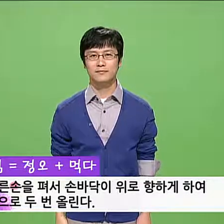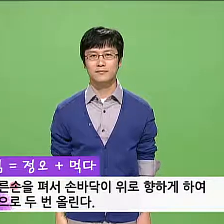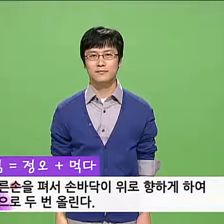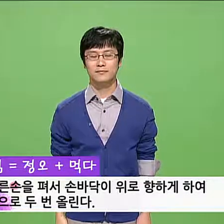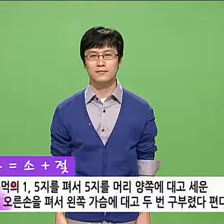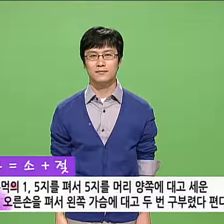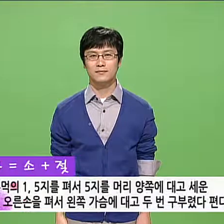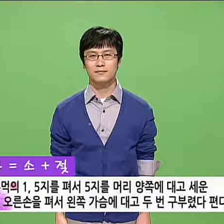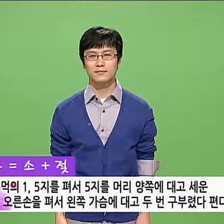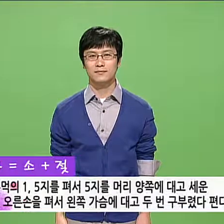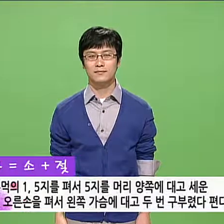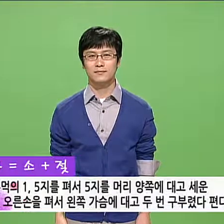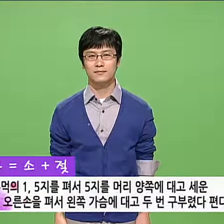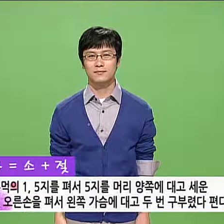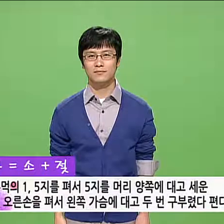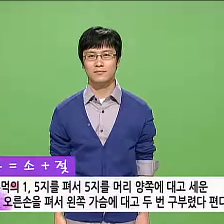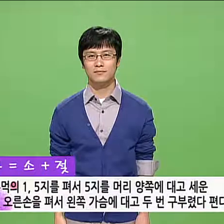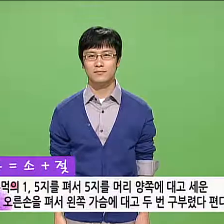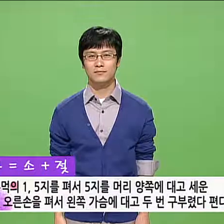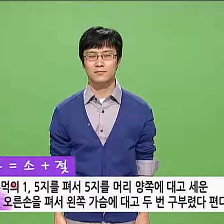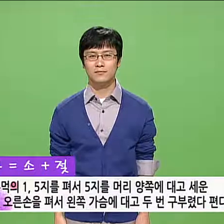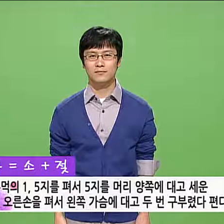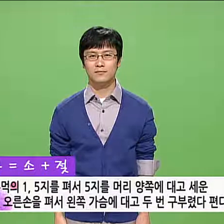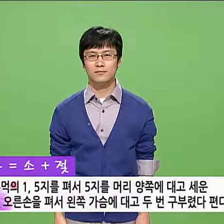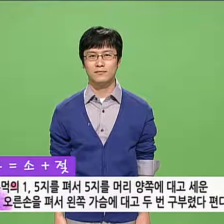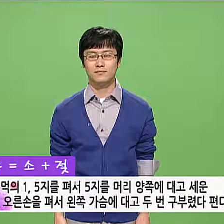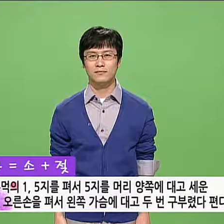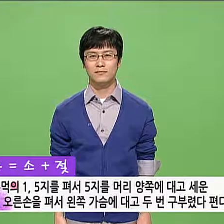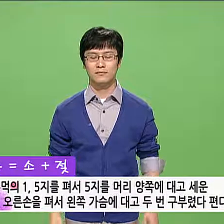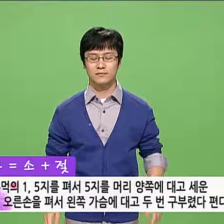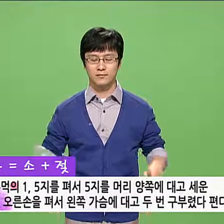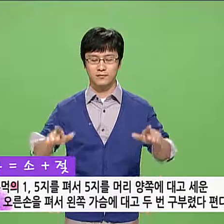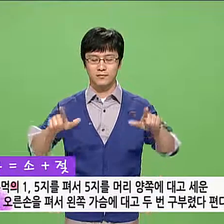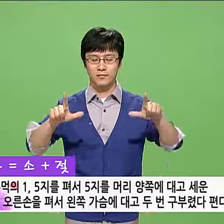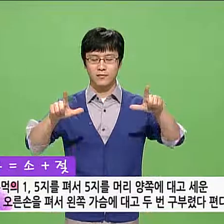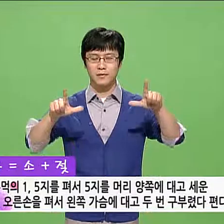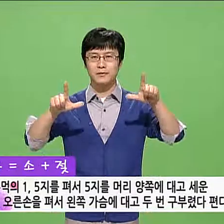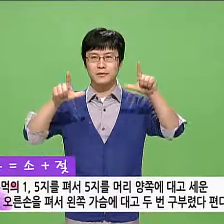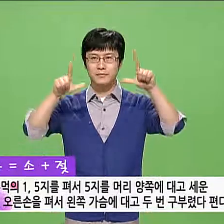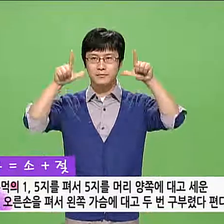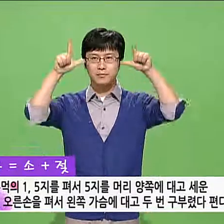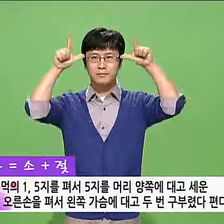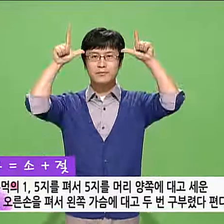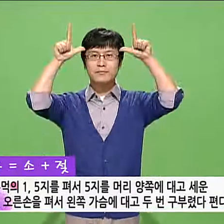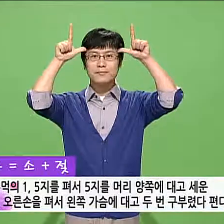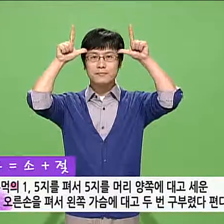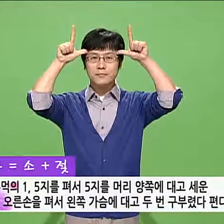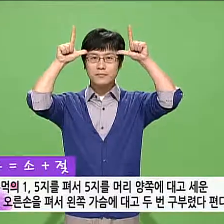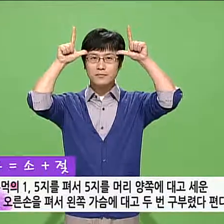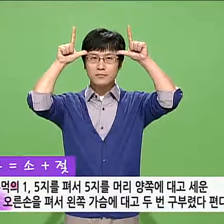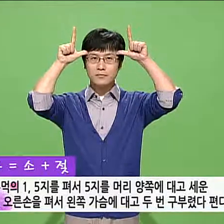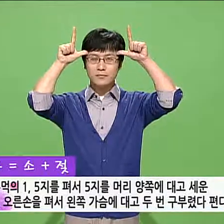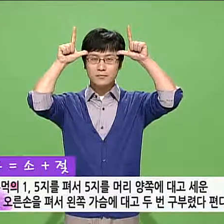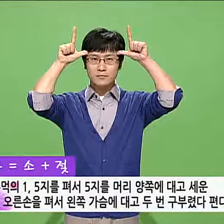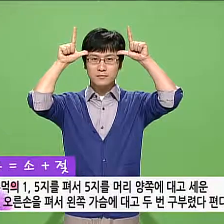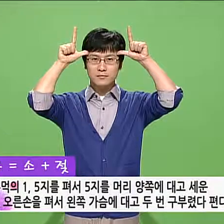우유 두 주먹에 일지 오지를 펴서 오지를 머리